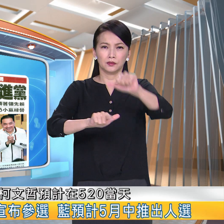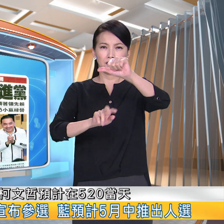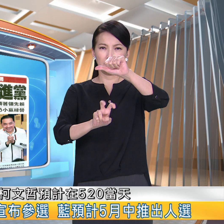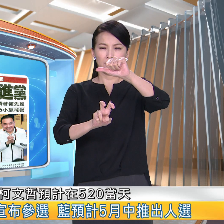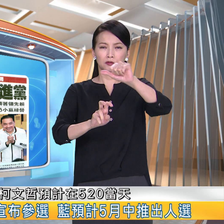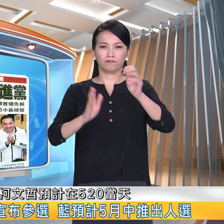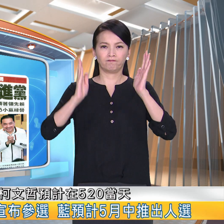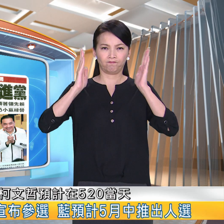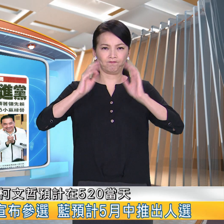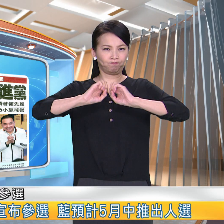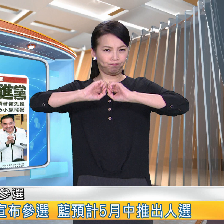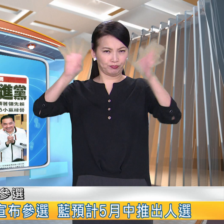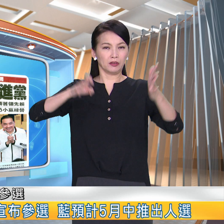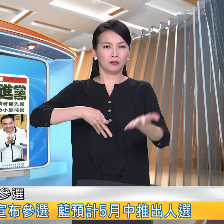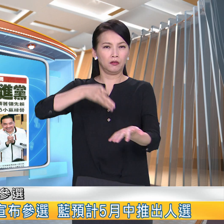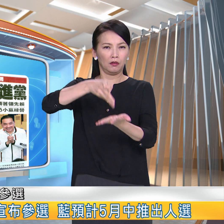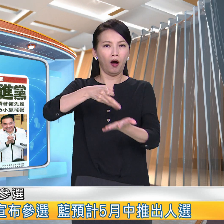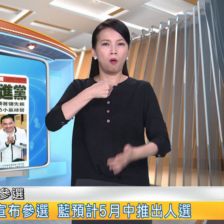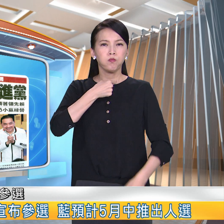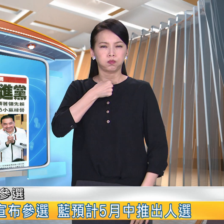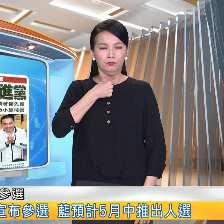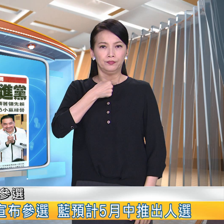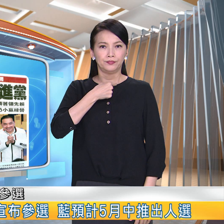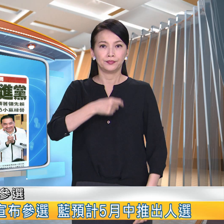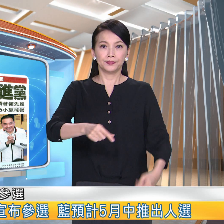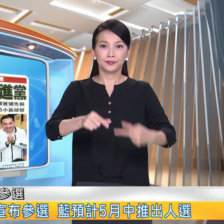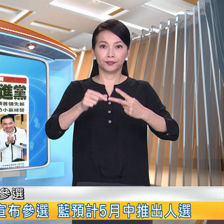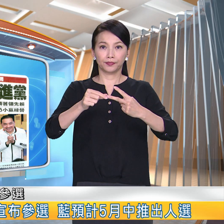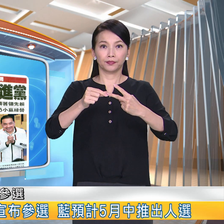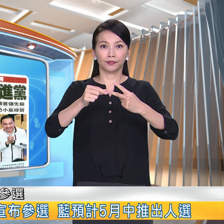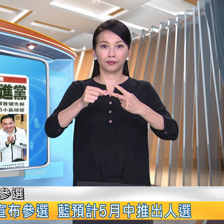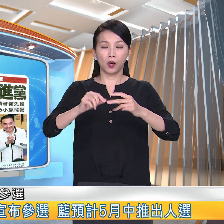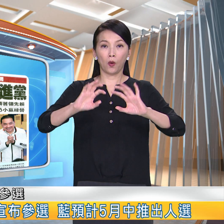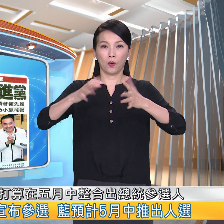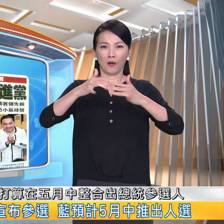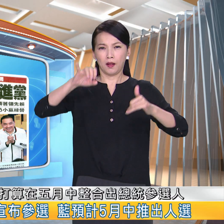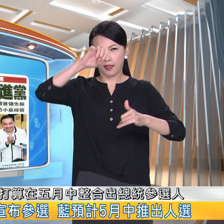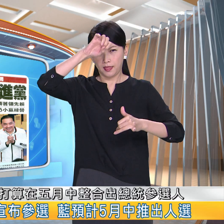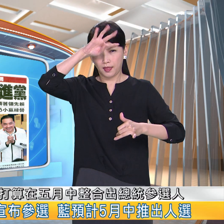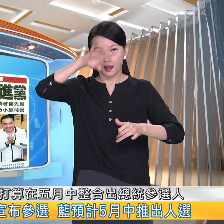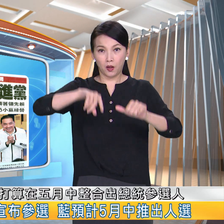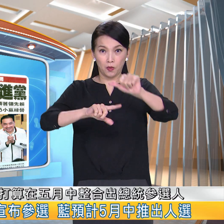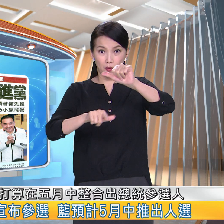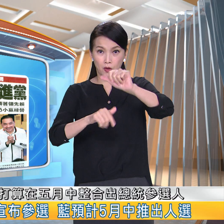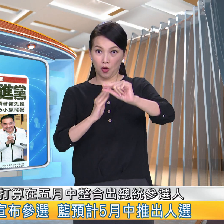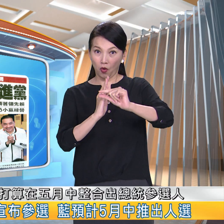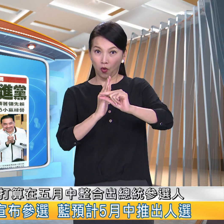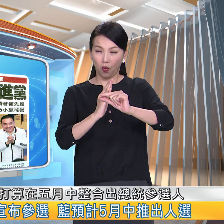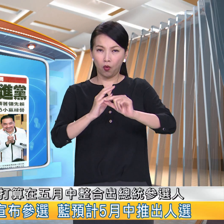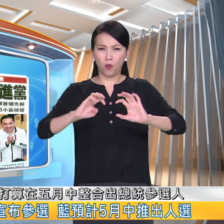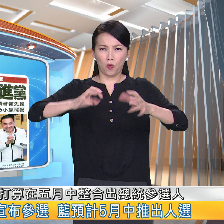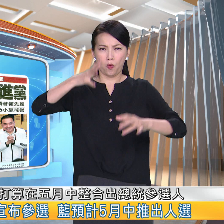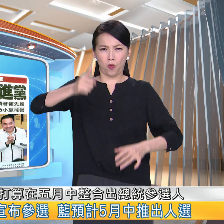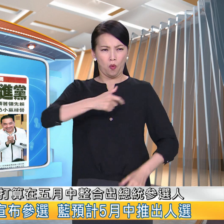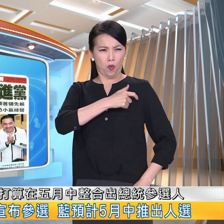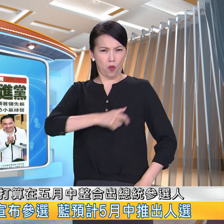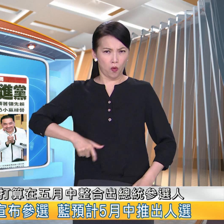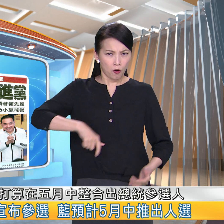天会正式宣布参选，而国民党也打算在5月中整合出总